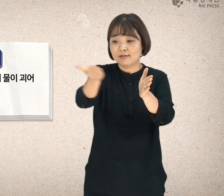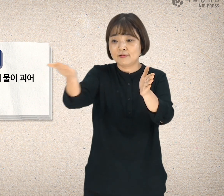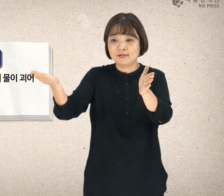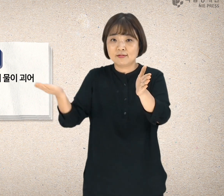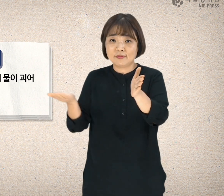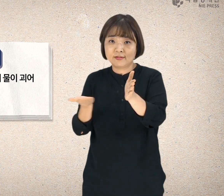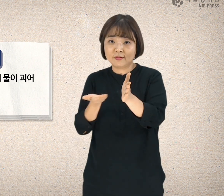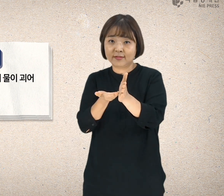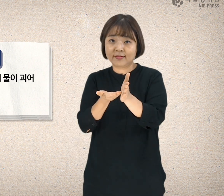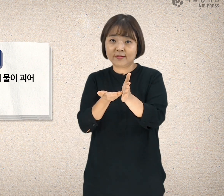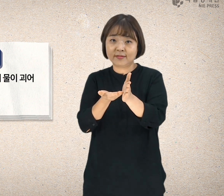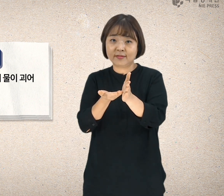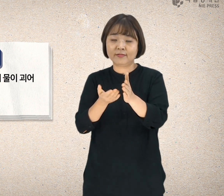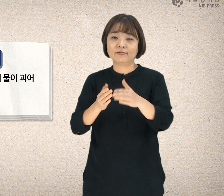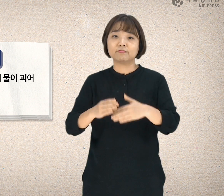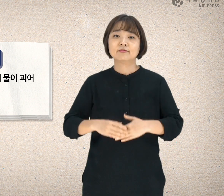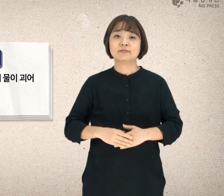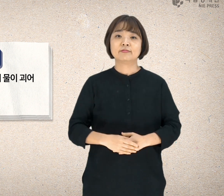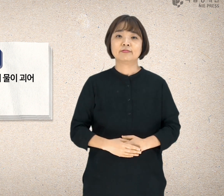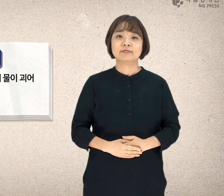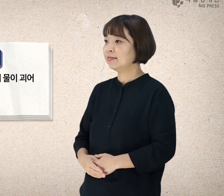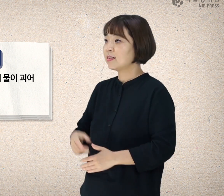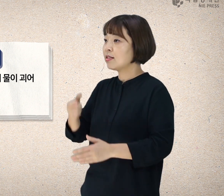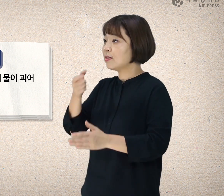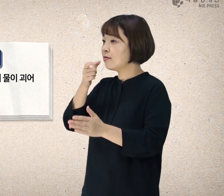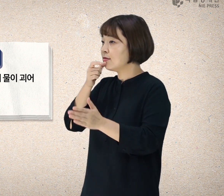오 오 오 오 오 오